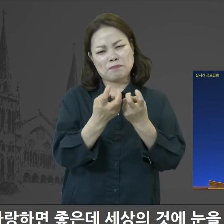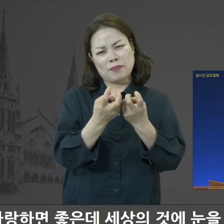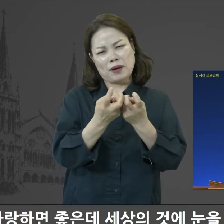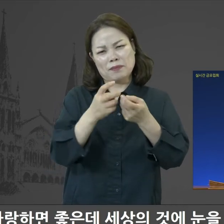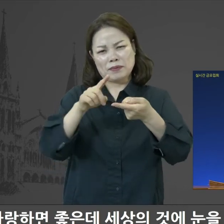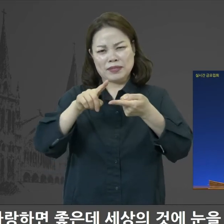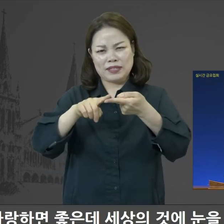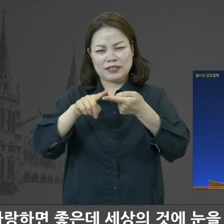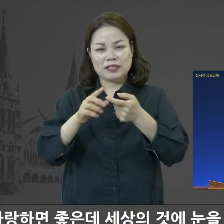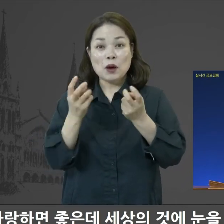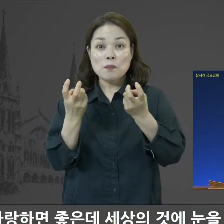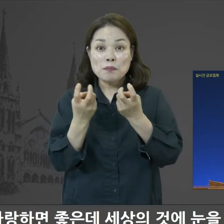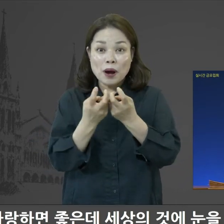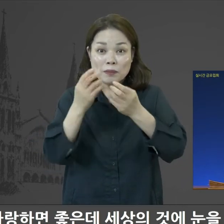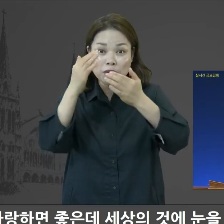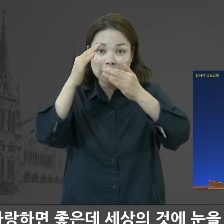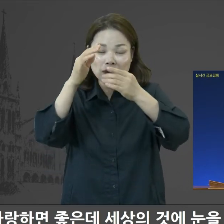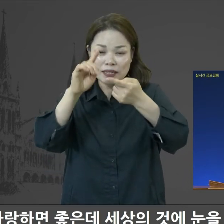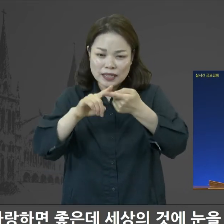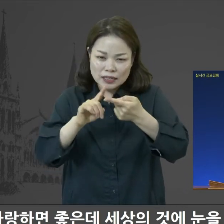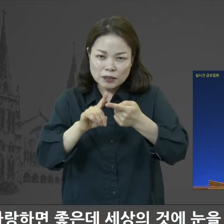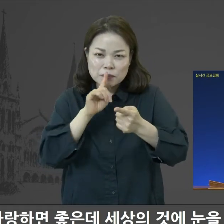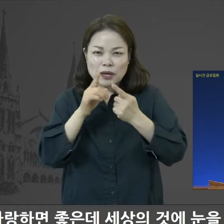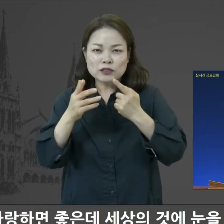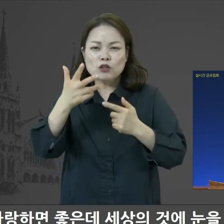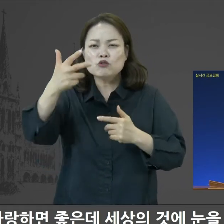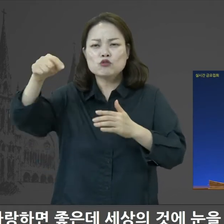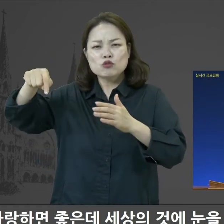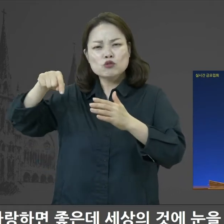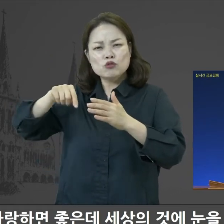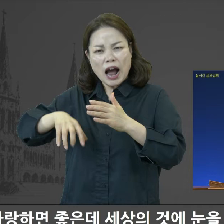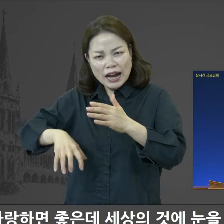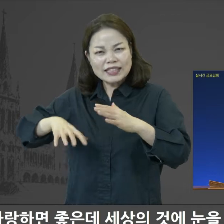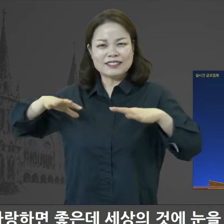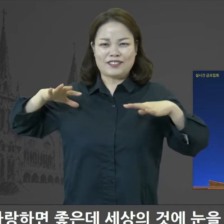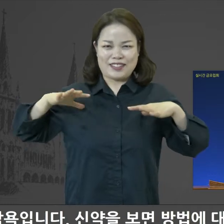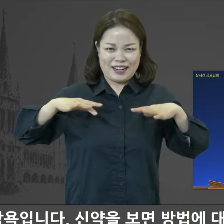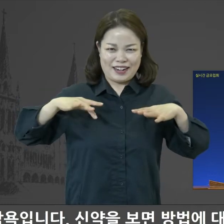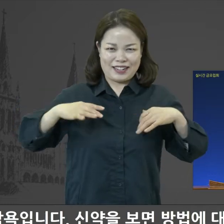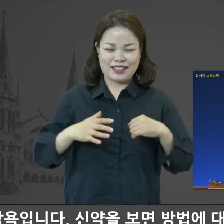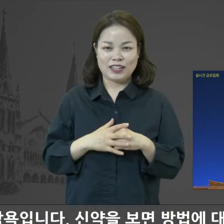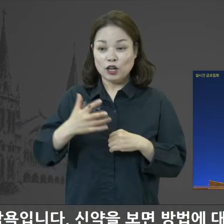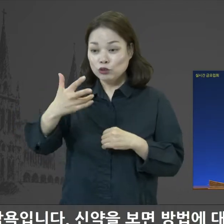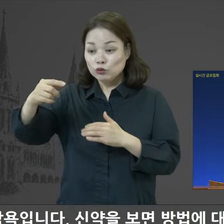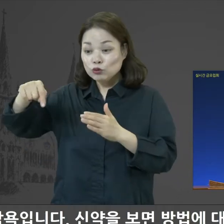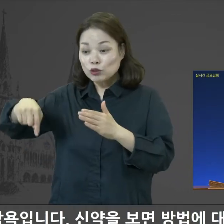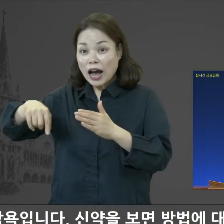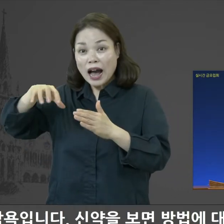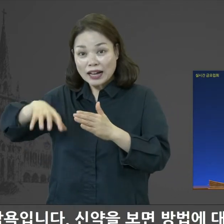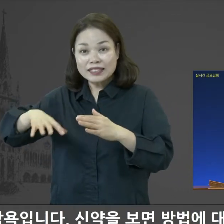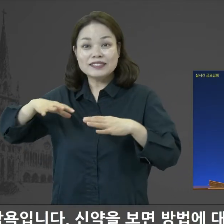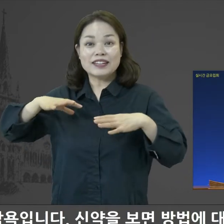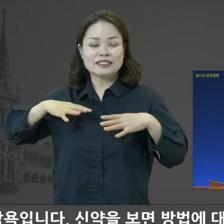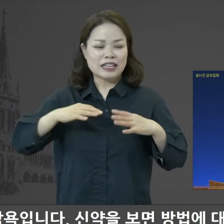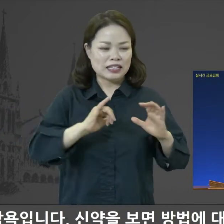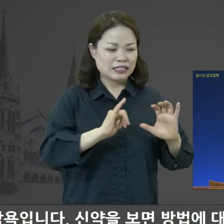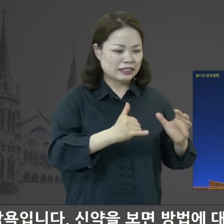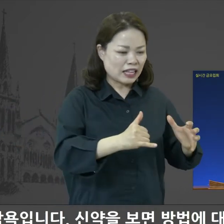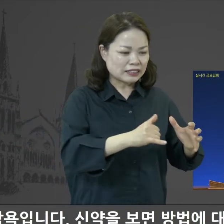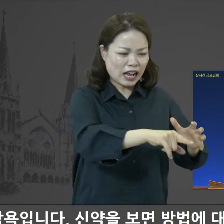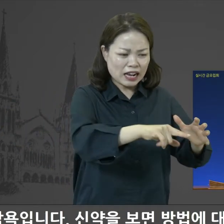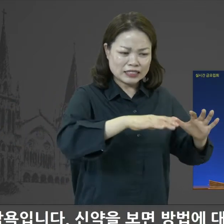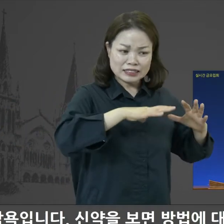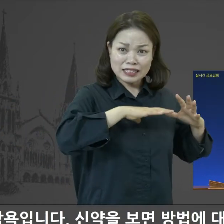대해서 얘기합니다. 방법에 대해서 얘기하는데, 주 안에서 자랑하라 얘기합니다. 주 안에서 자랑하라. 이 세상 자랑을 보게